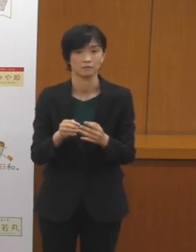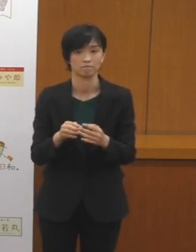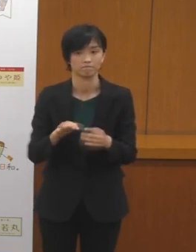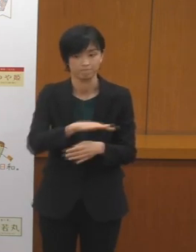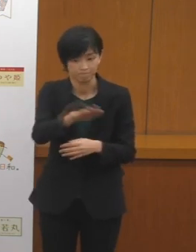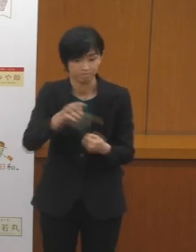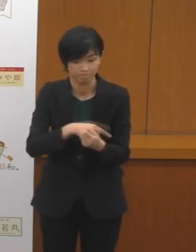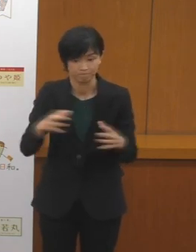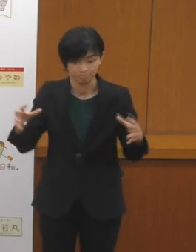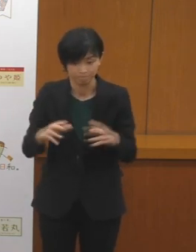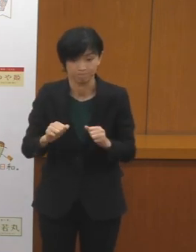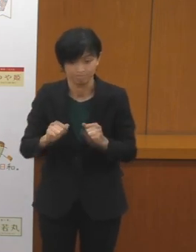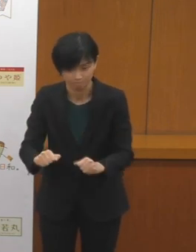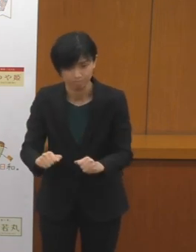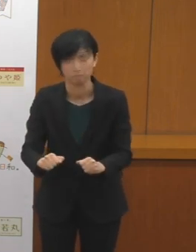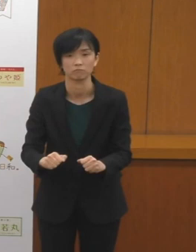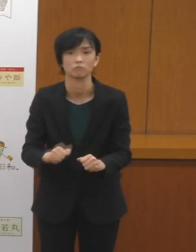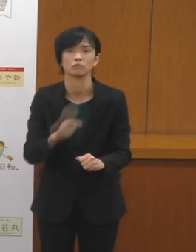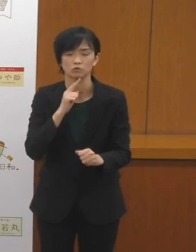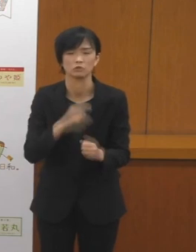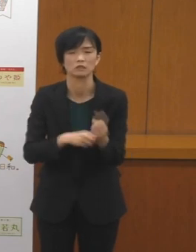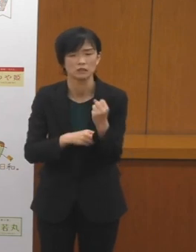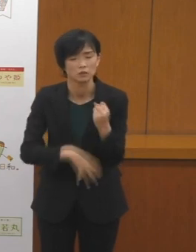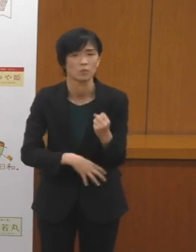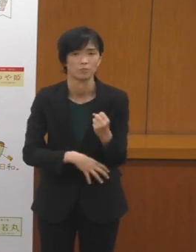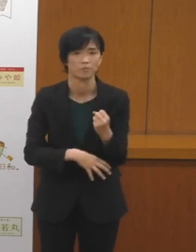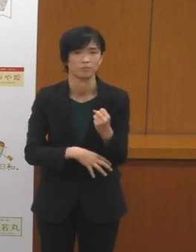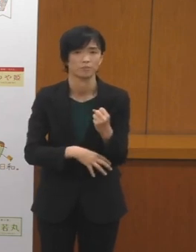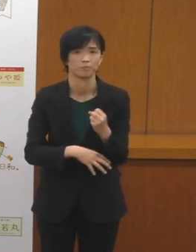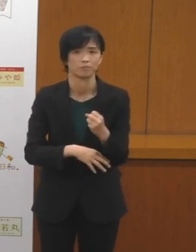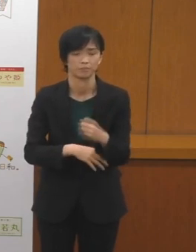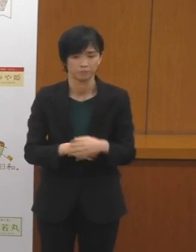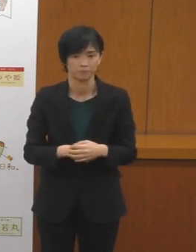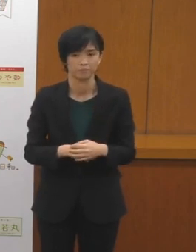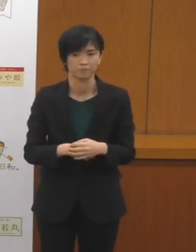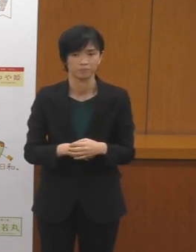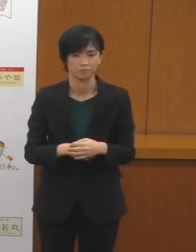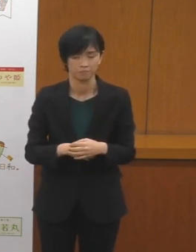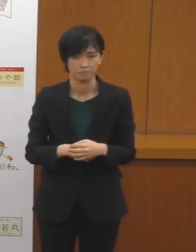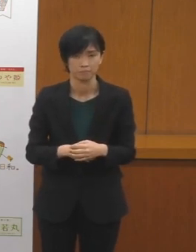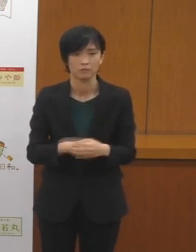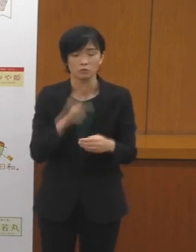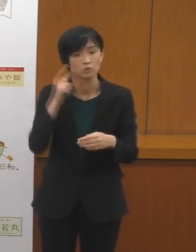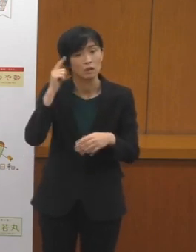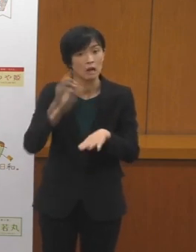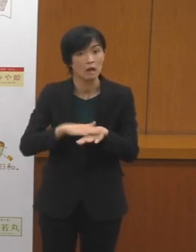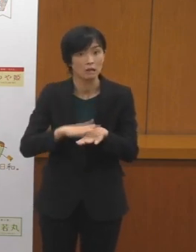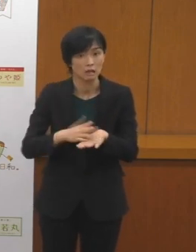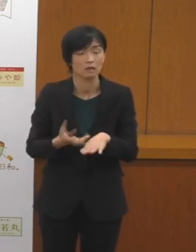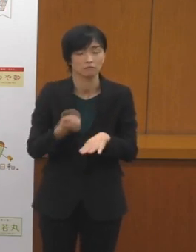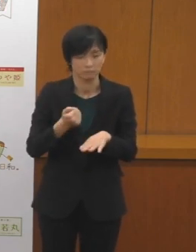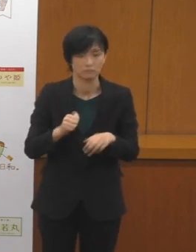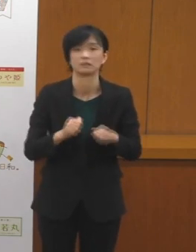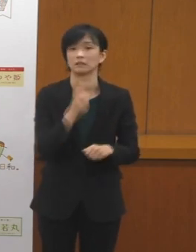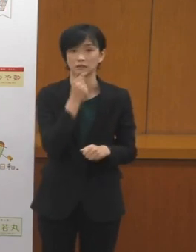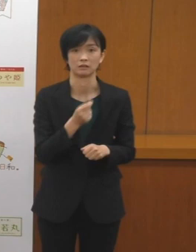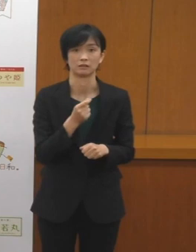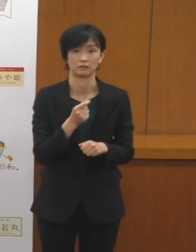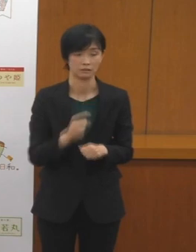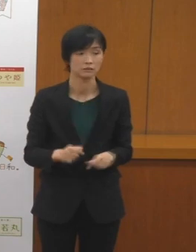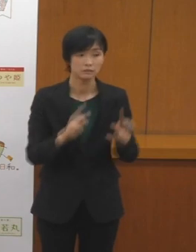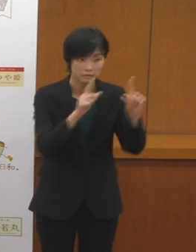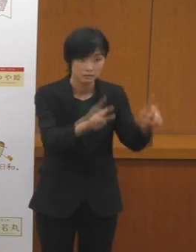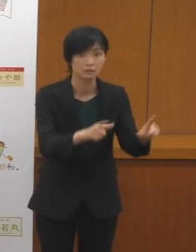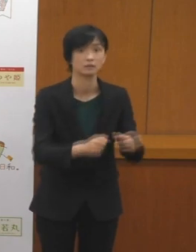ですねみんなでやはり対処していくという姿勢で臨んでいきたいというふうに思っています